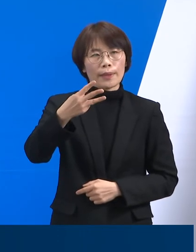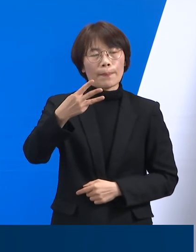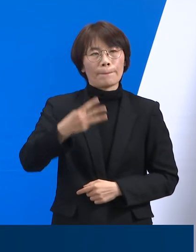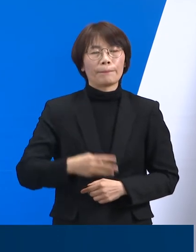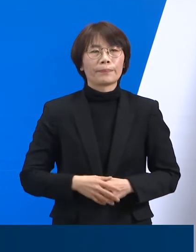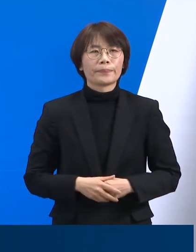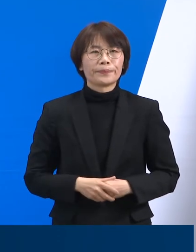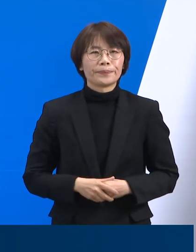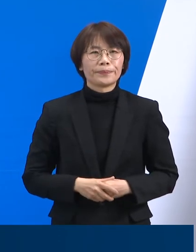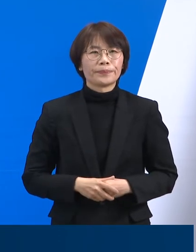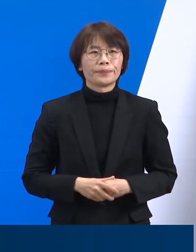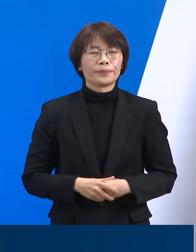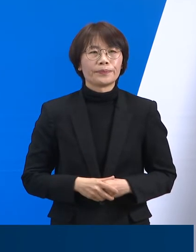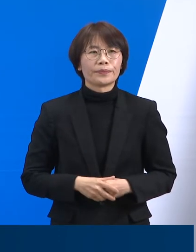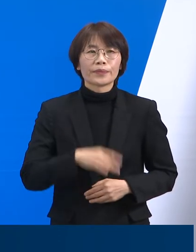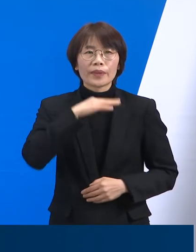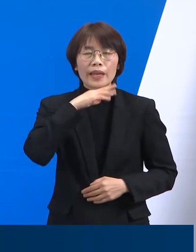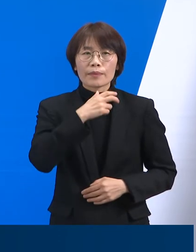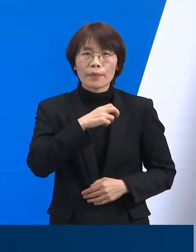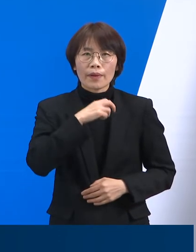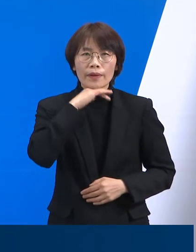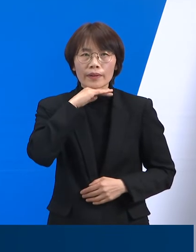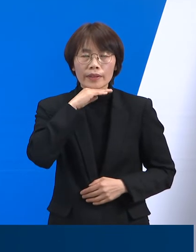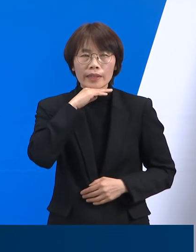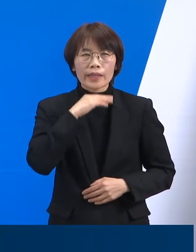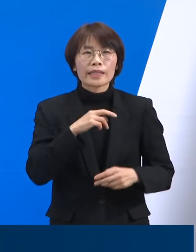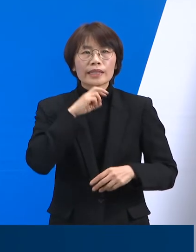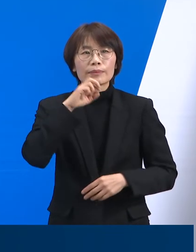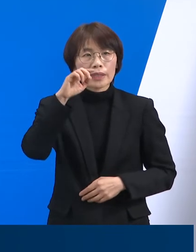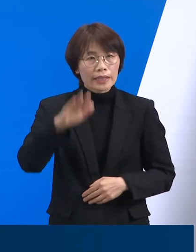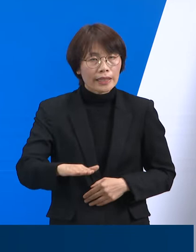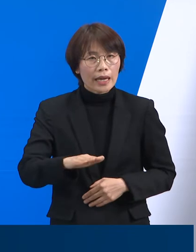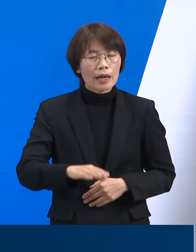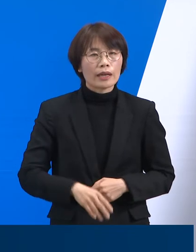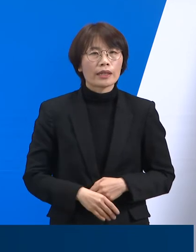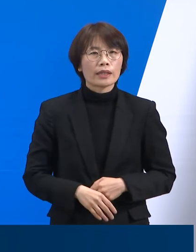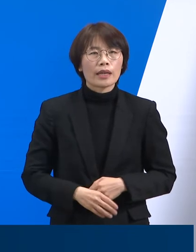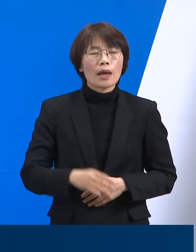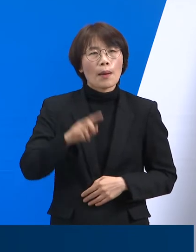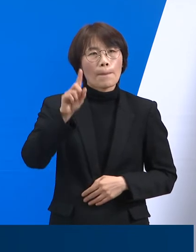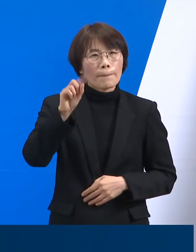7,553명입니다. 연령별로는 20세 이하 확진자가